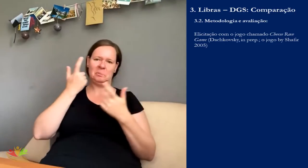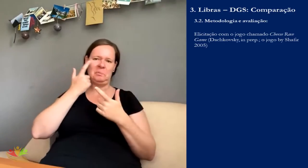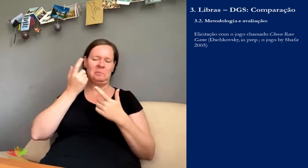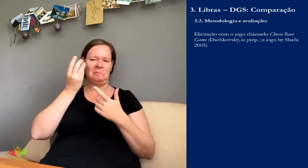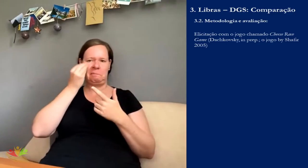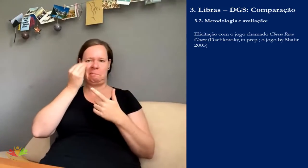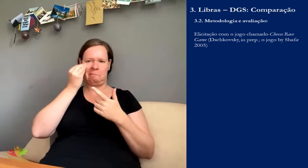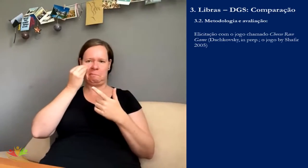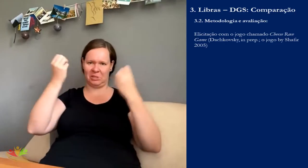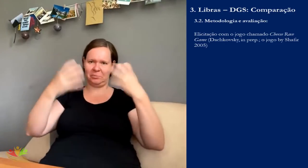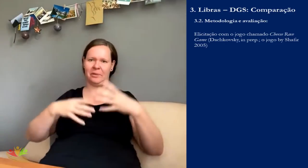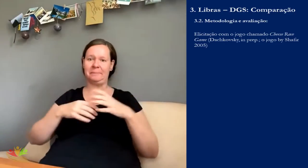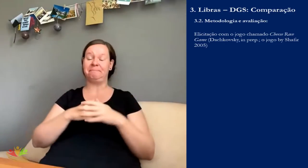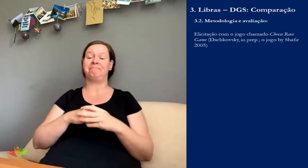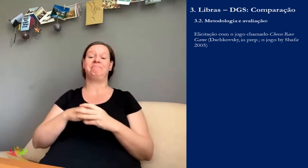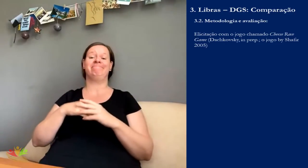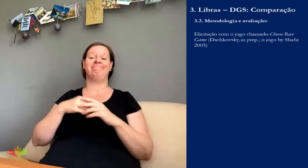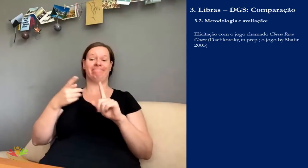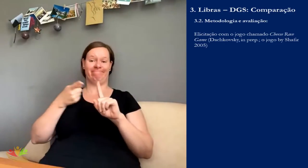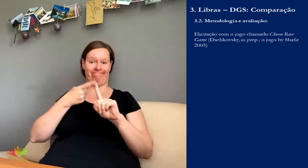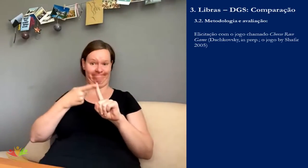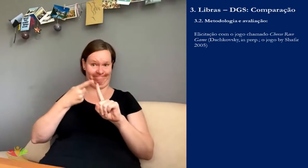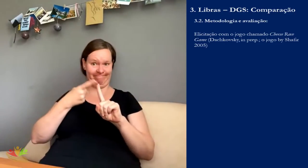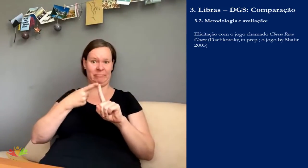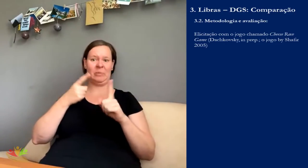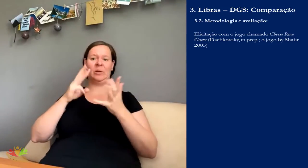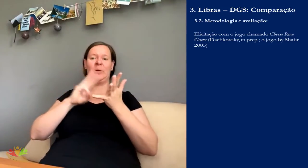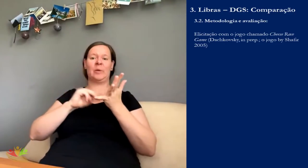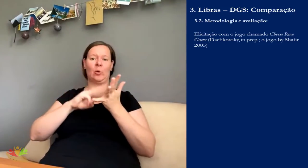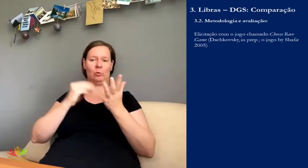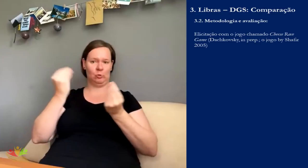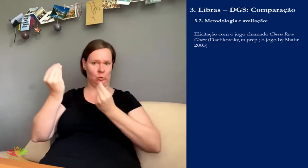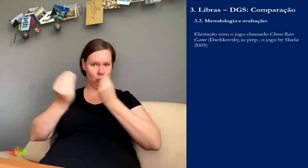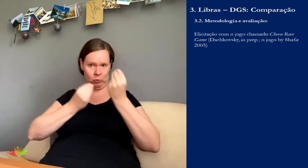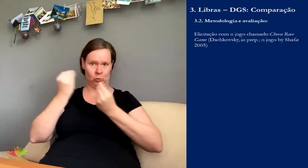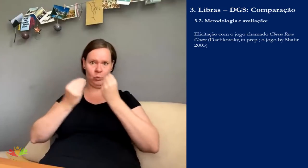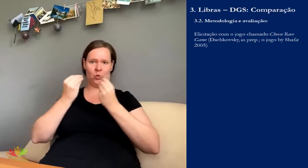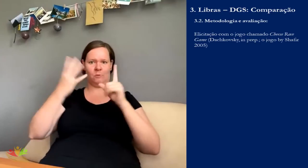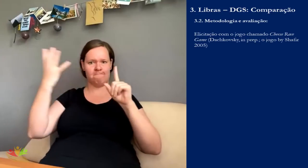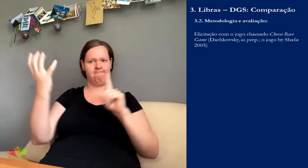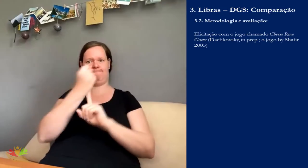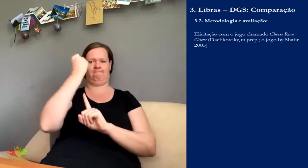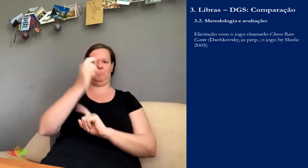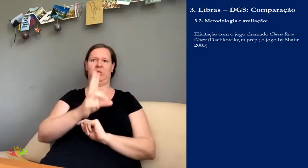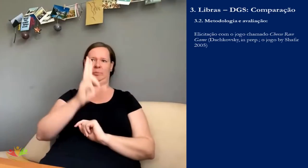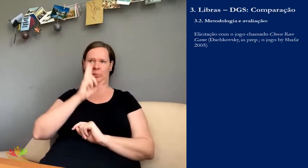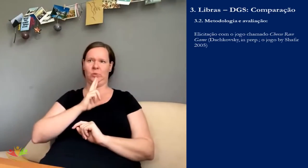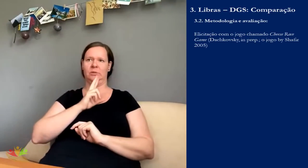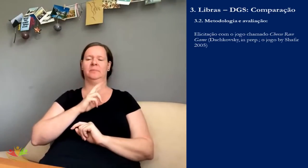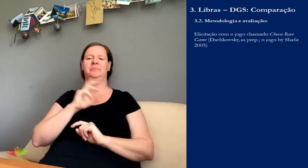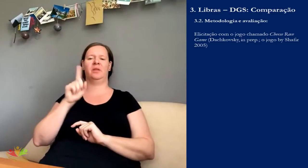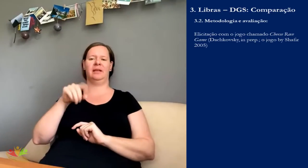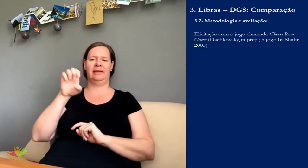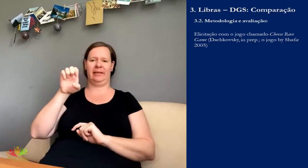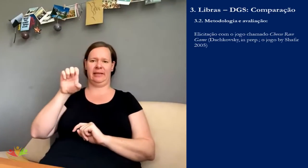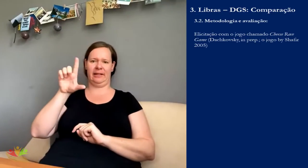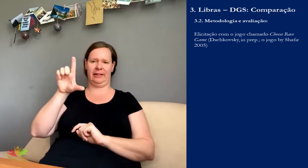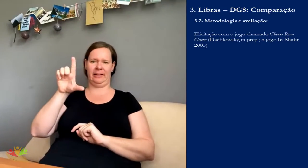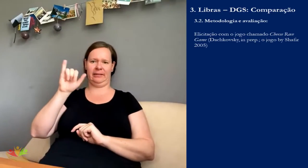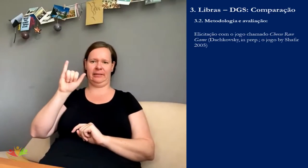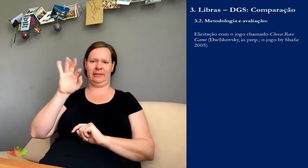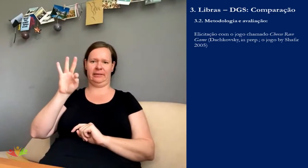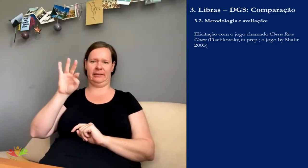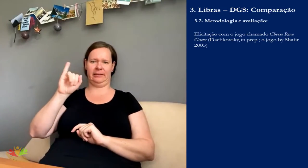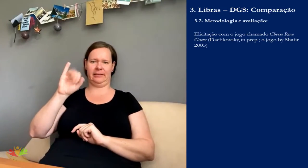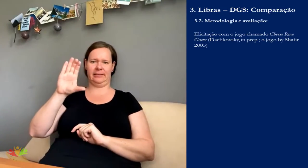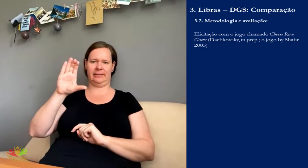Desculpa, a imagem está um pouco cheio de informações, mas eu vou tentar explicar. Então, esse slide é sobre a nossa